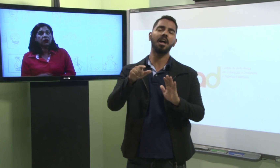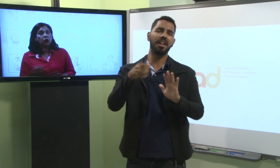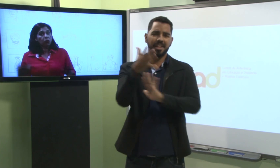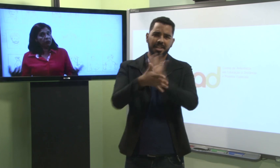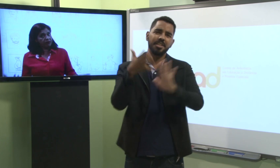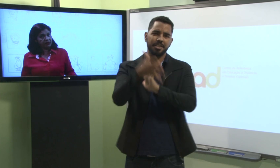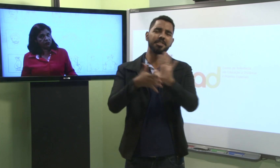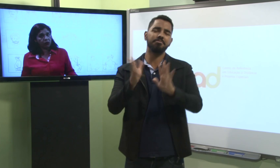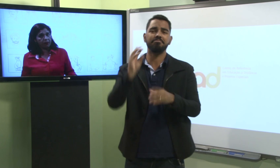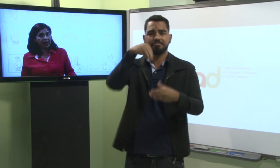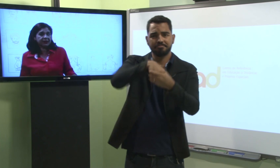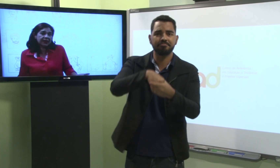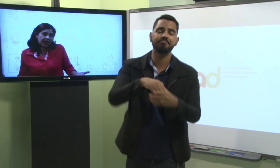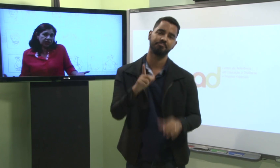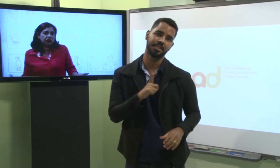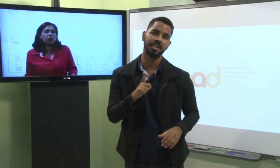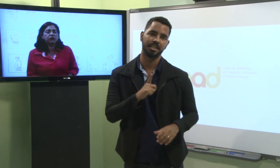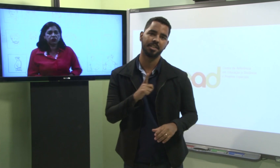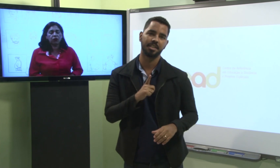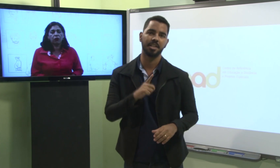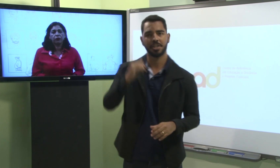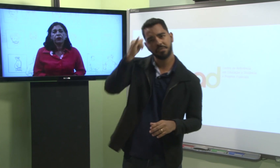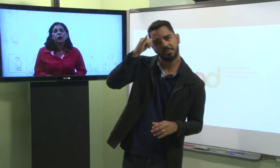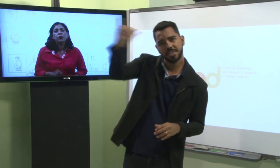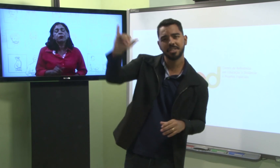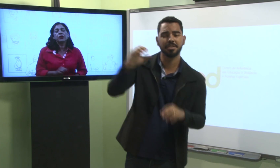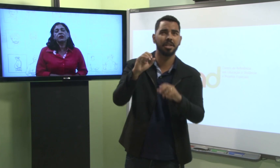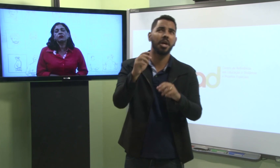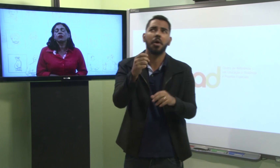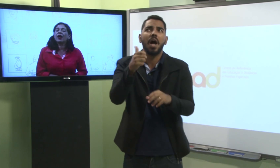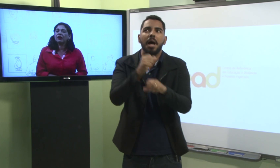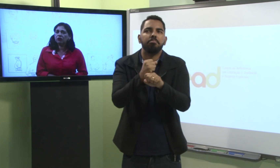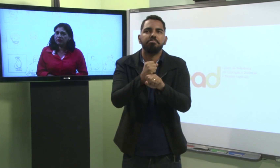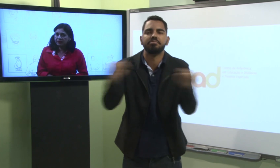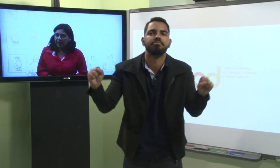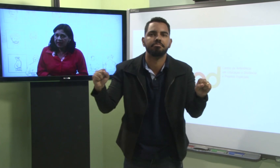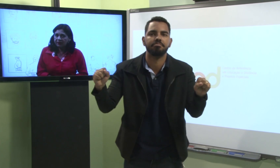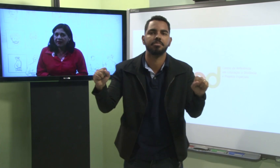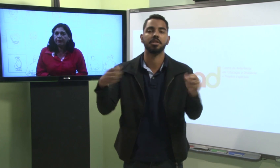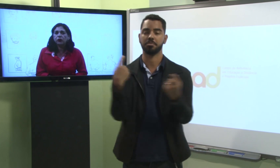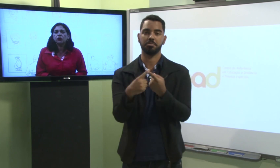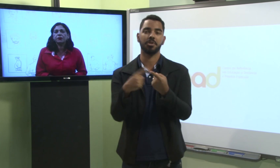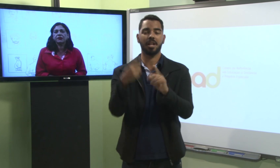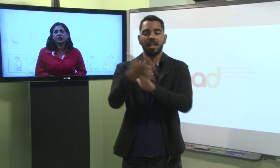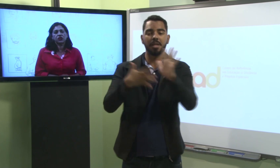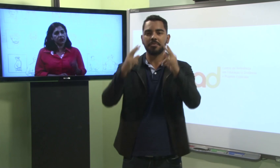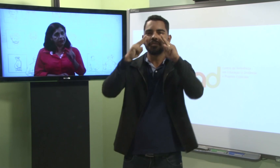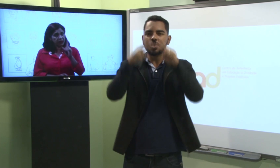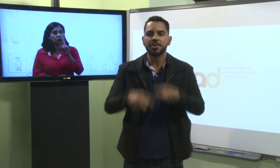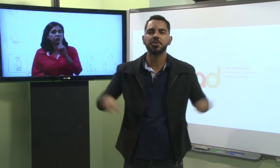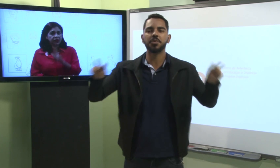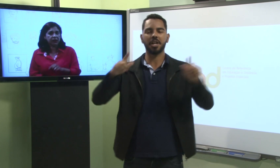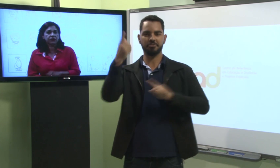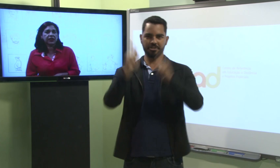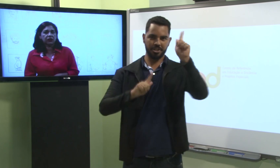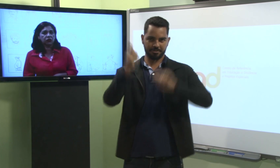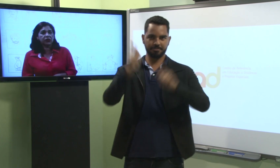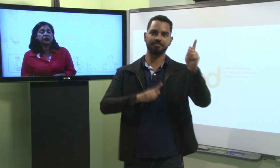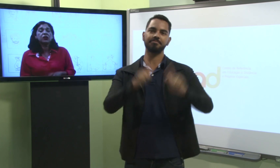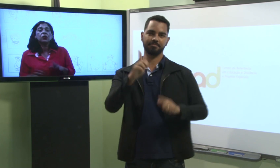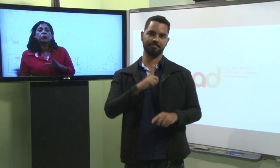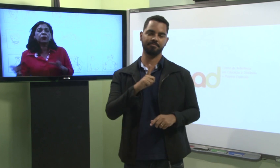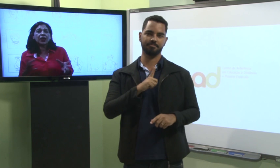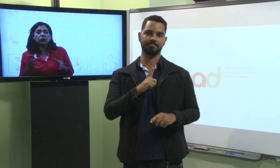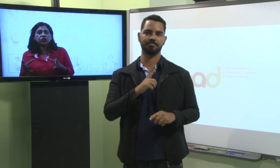sinais, uma vez que sua base é gestual visual. Por isso, a iconicidade está muito presente também nos